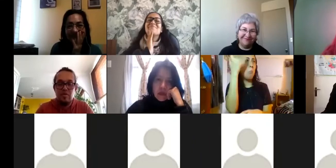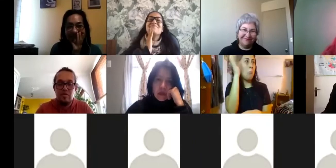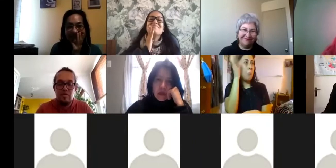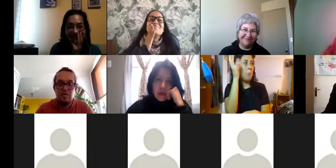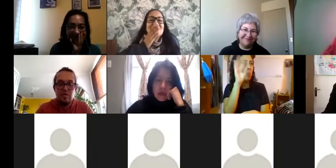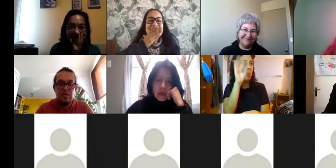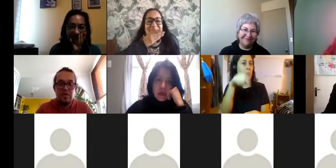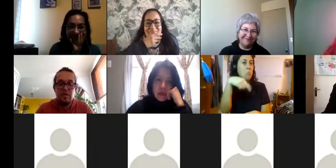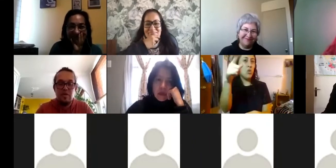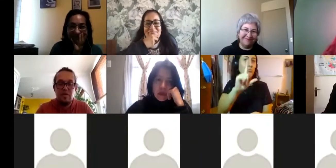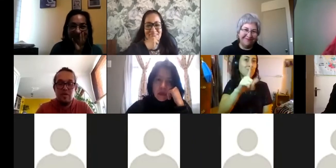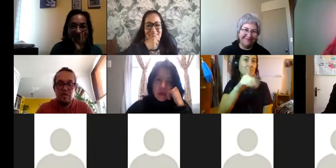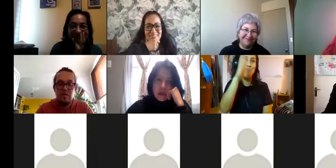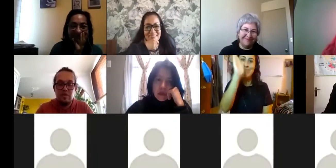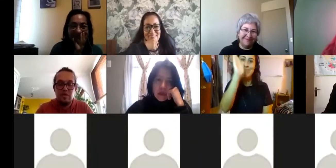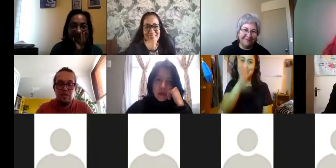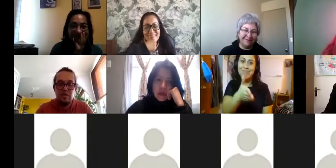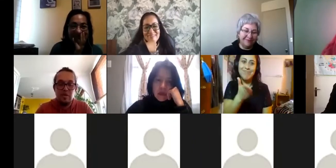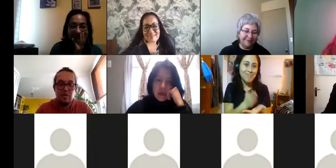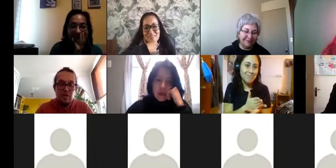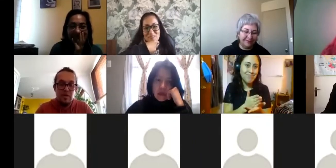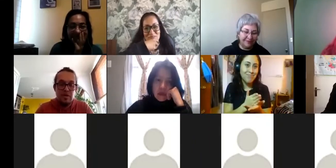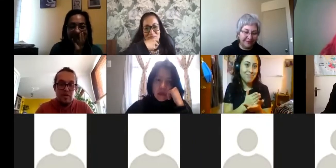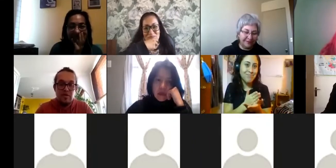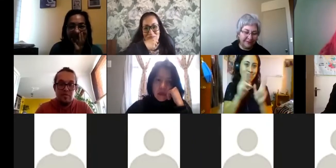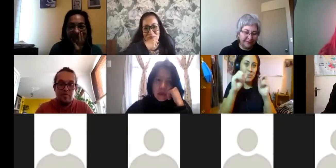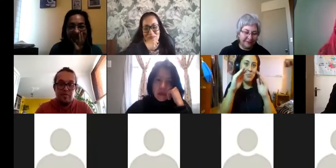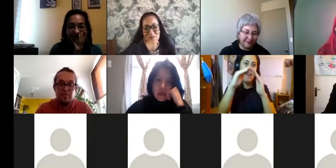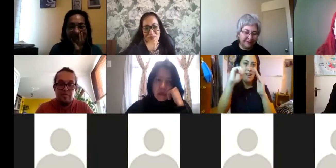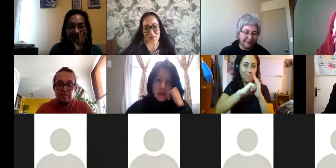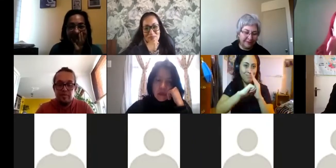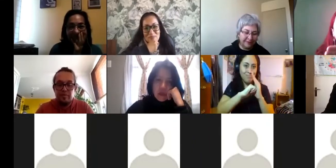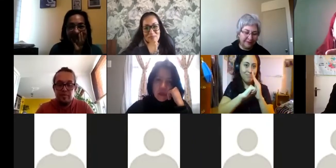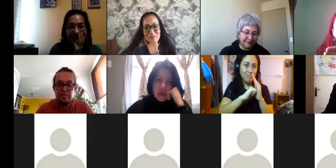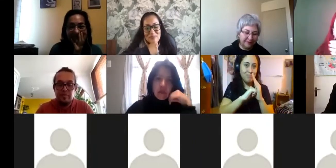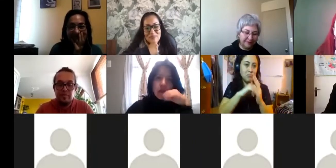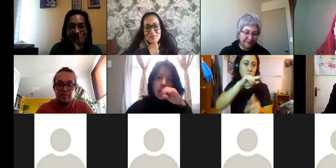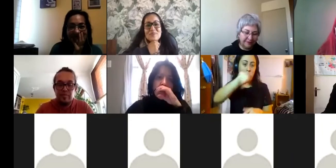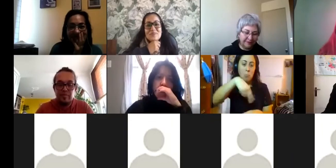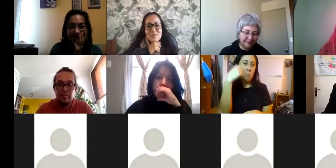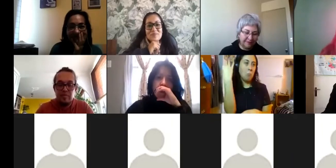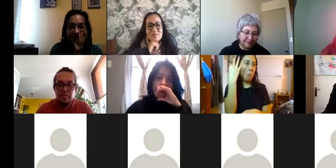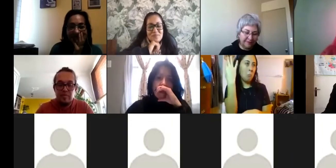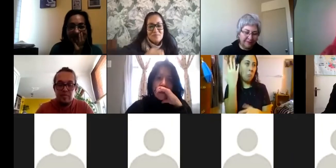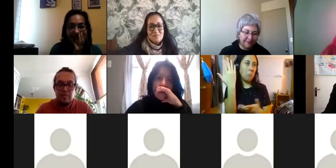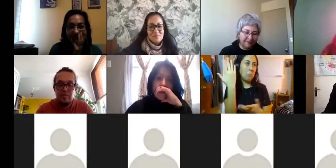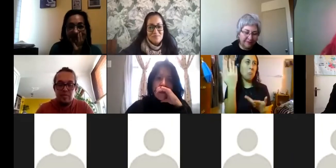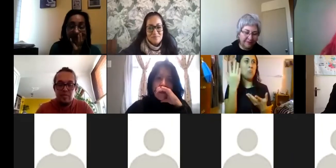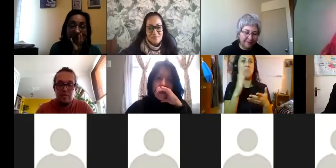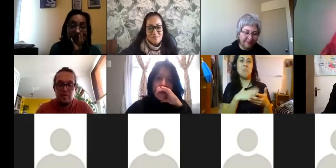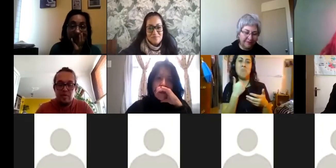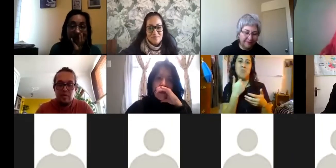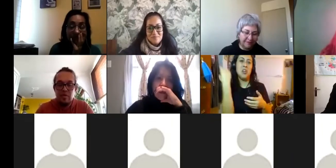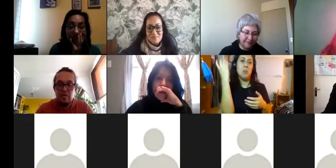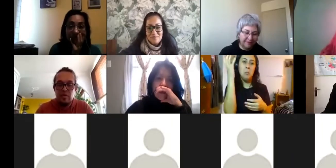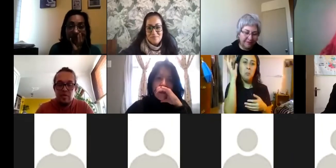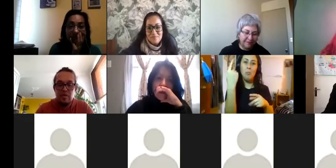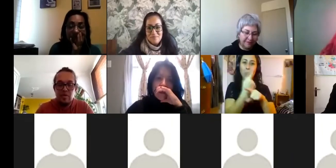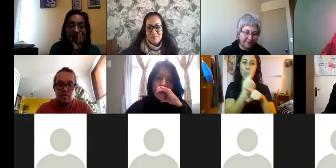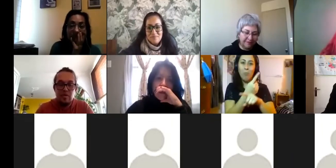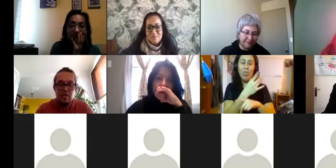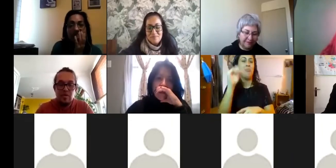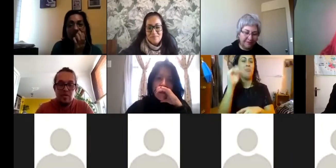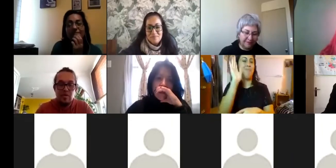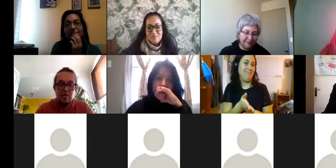que no era tan pronto. Y entonces hemos intentado instalarlo nuevamente. Y además, una sesión